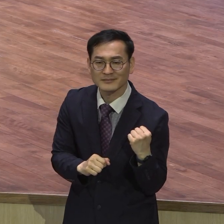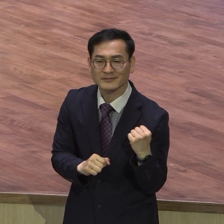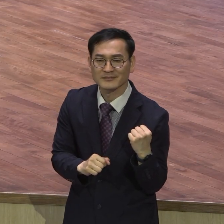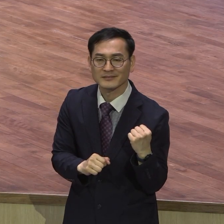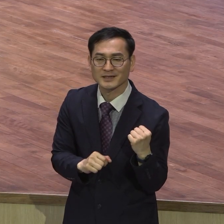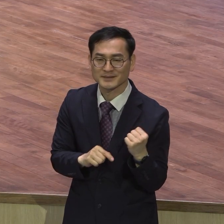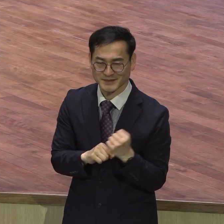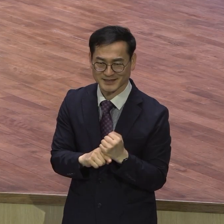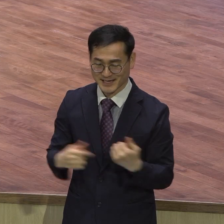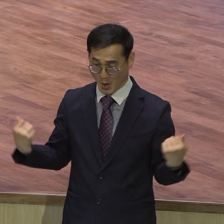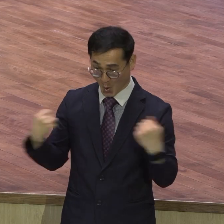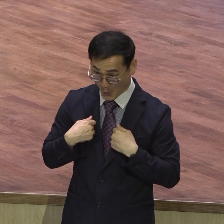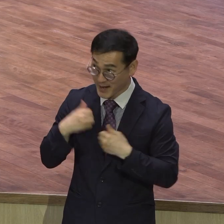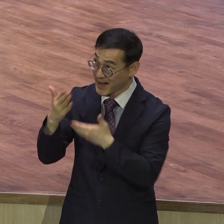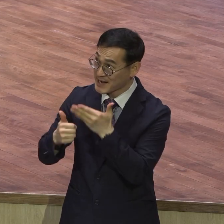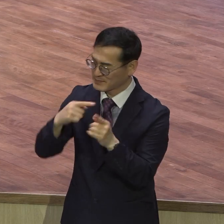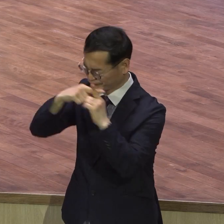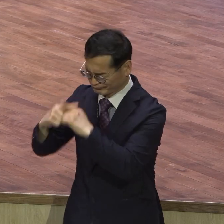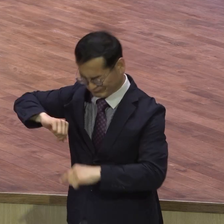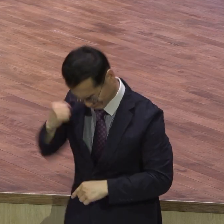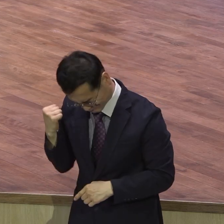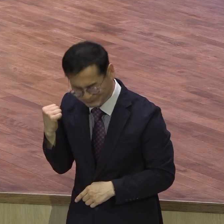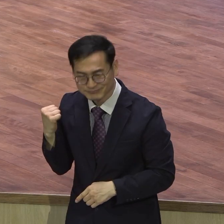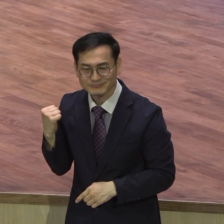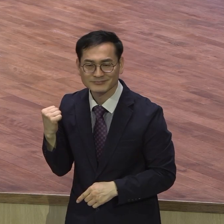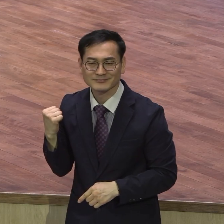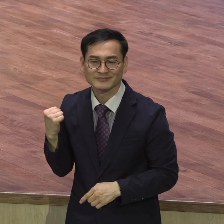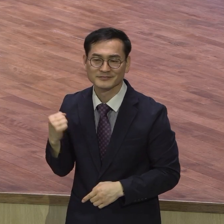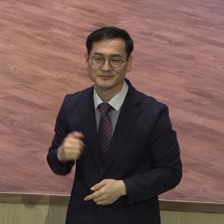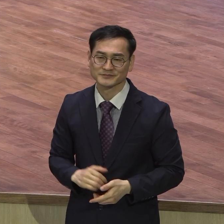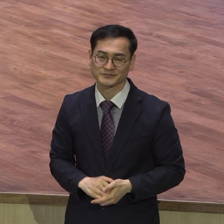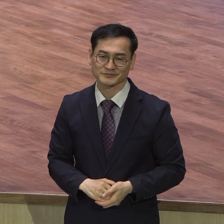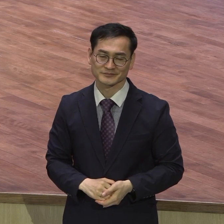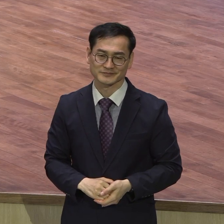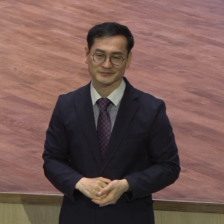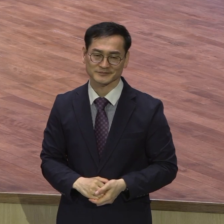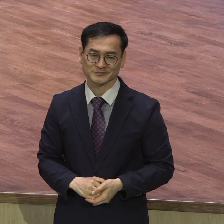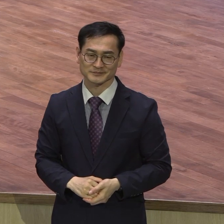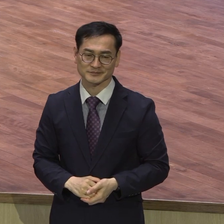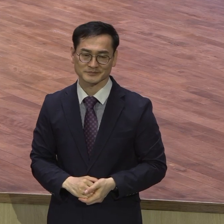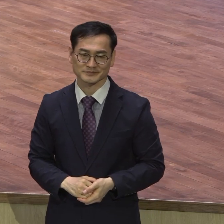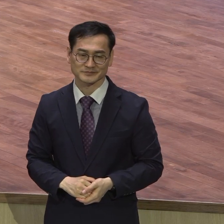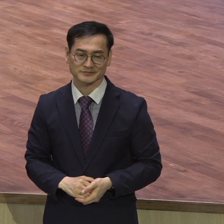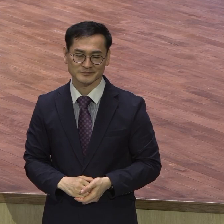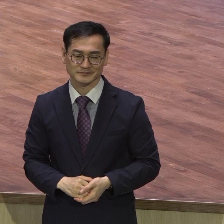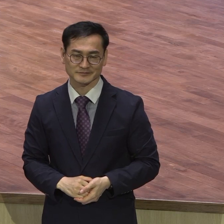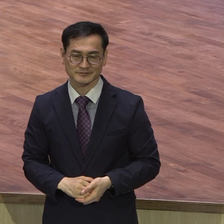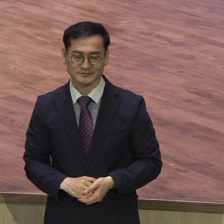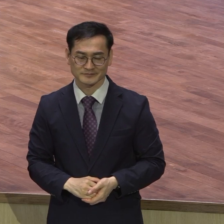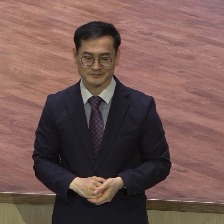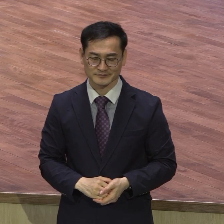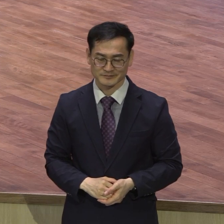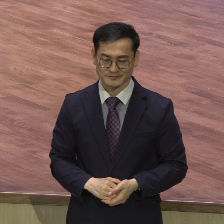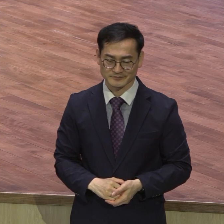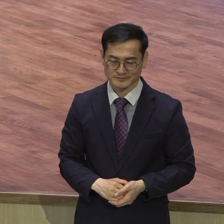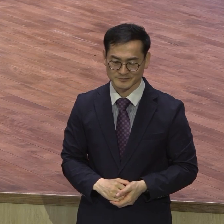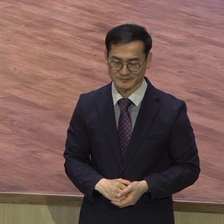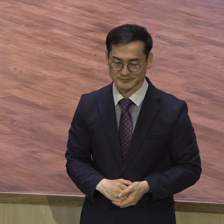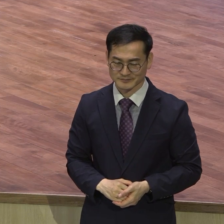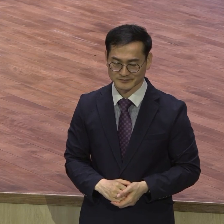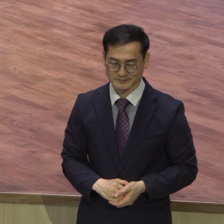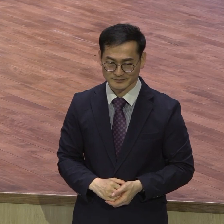감당을 해라 라고 애봇을 입힌 한 거예요. 하나님이 디자인해서 흉배에 넣어둔 두